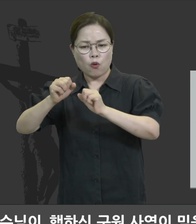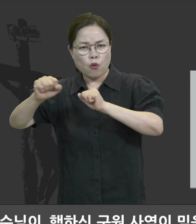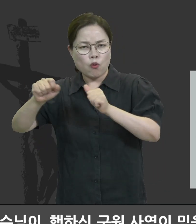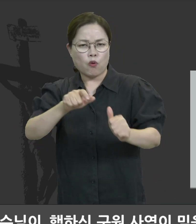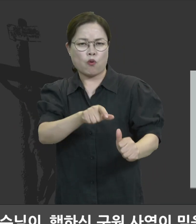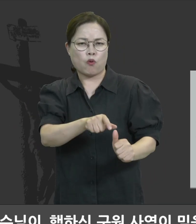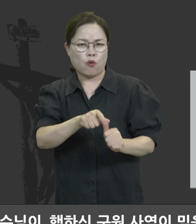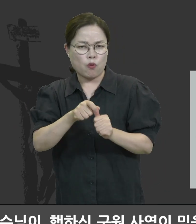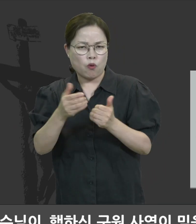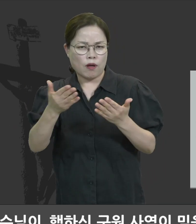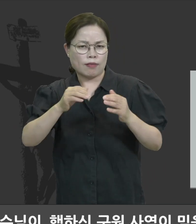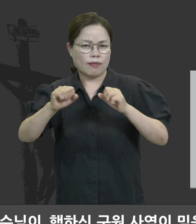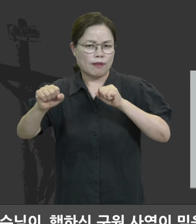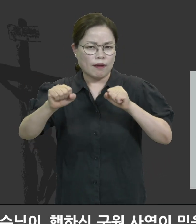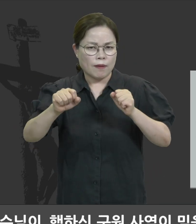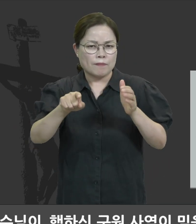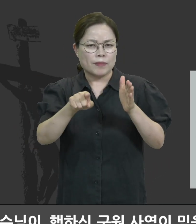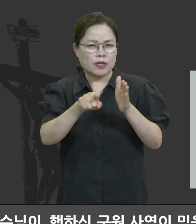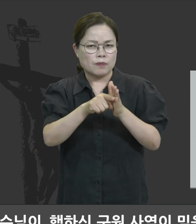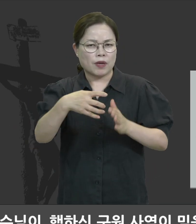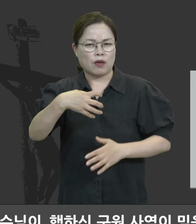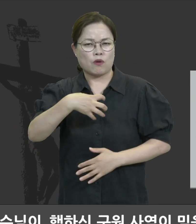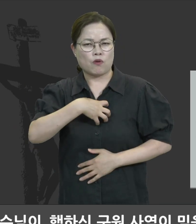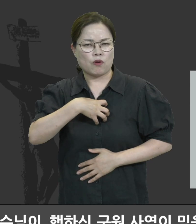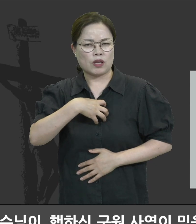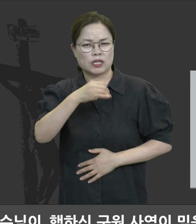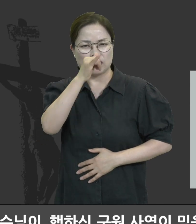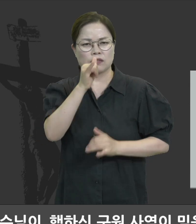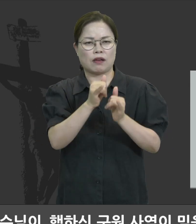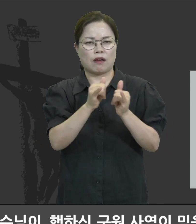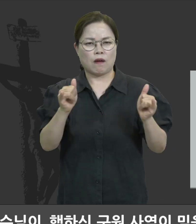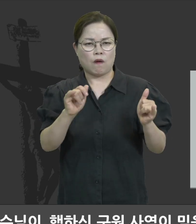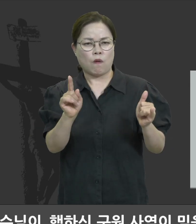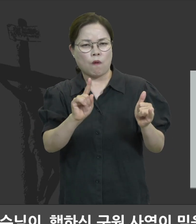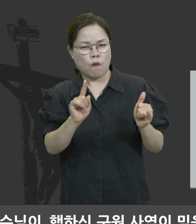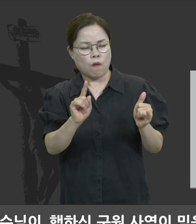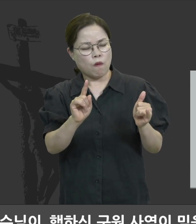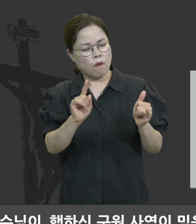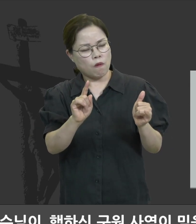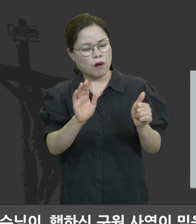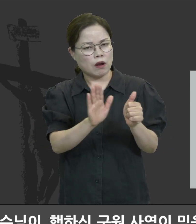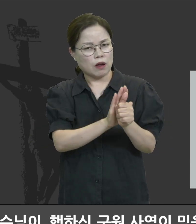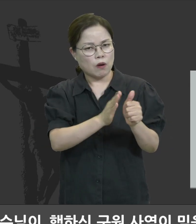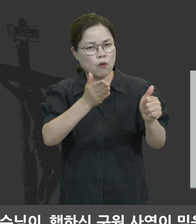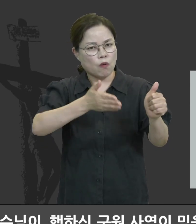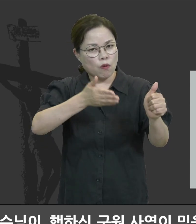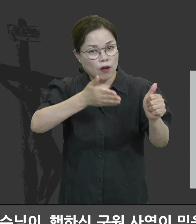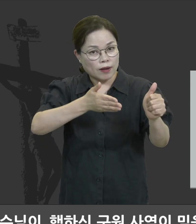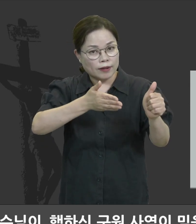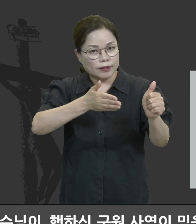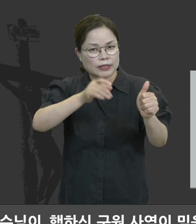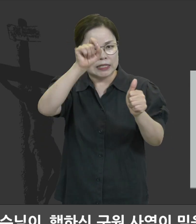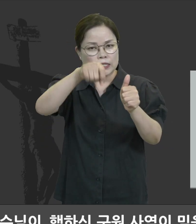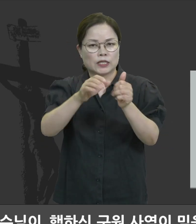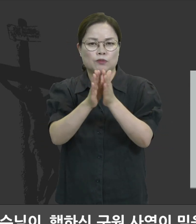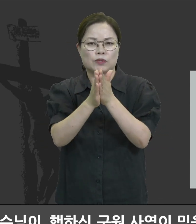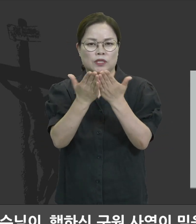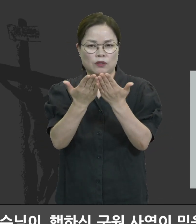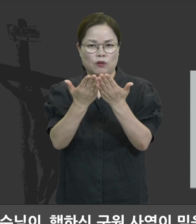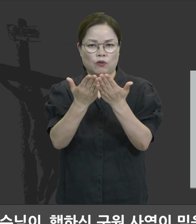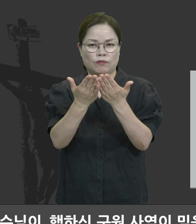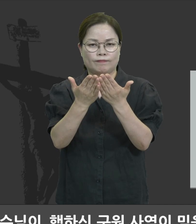행하신 구원 사역이 믿음의 위기를 맞은 자들에게 어떻게 위로와 권면이 되는지 히브리서를